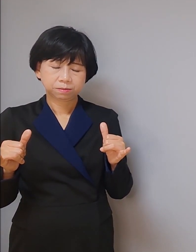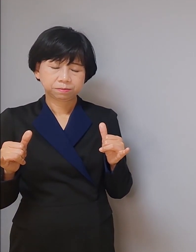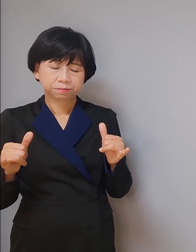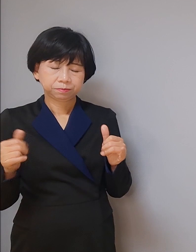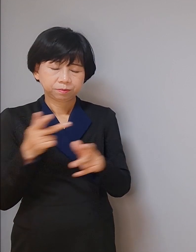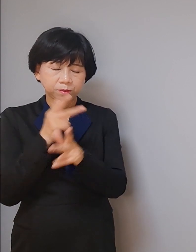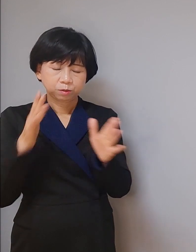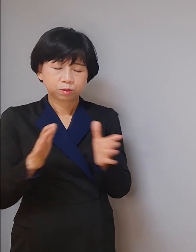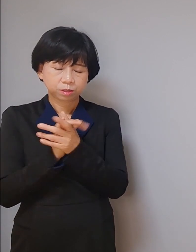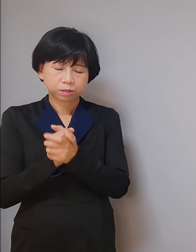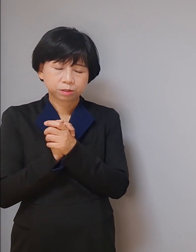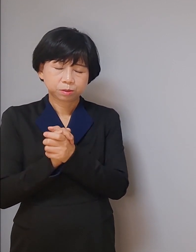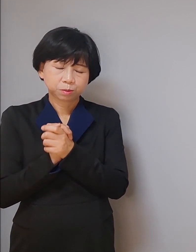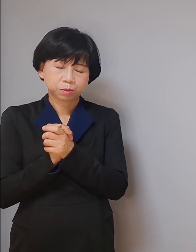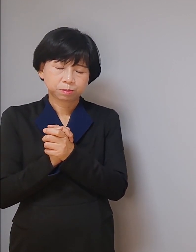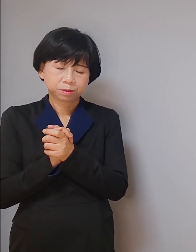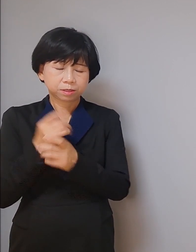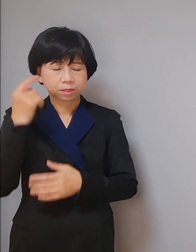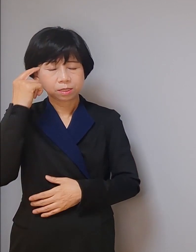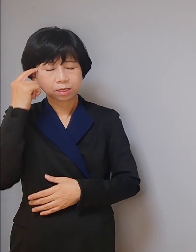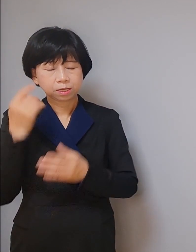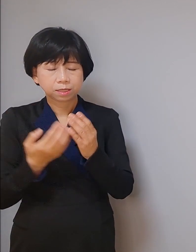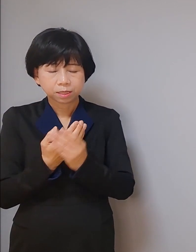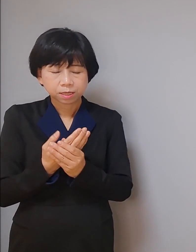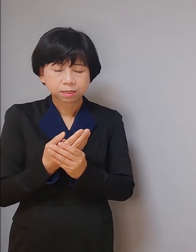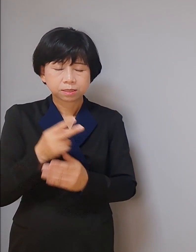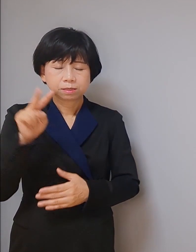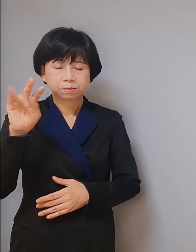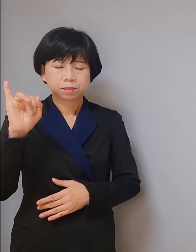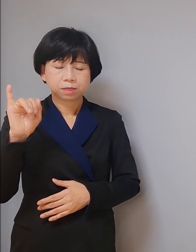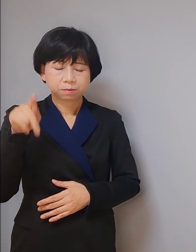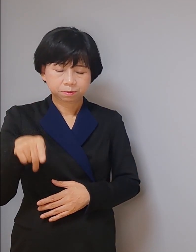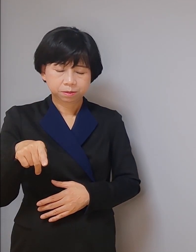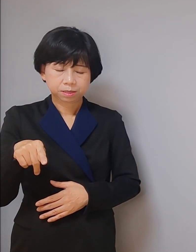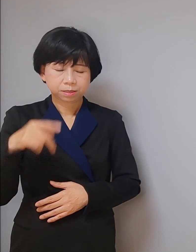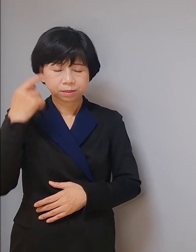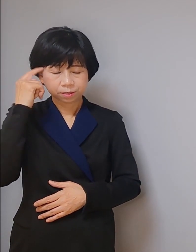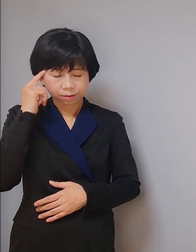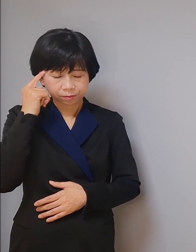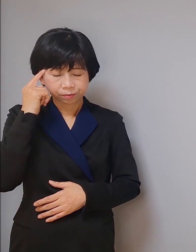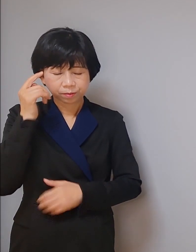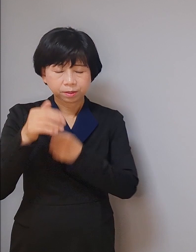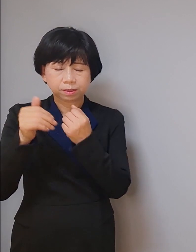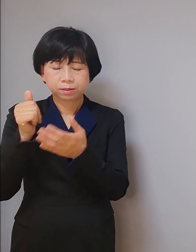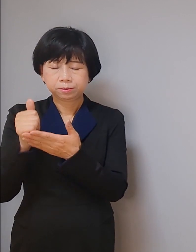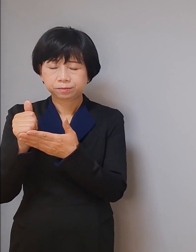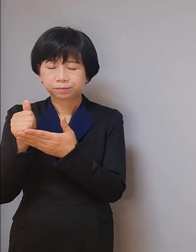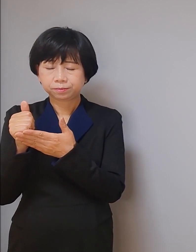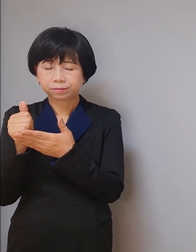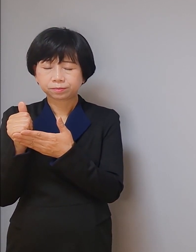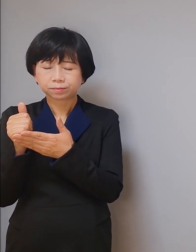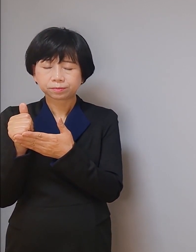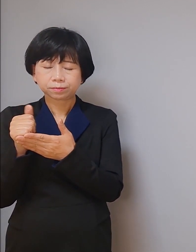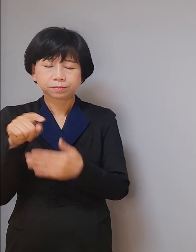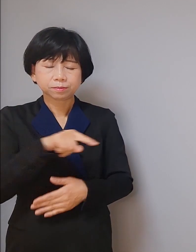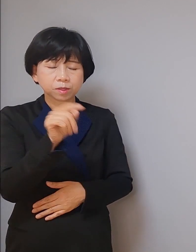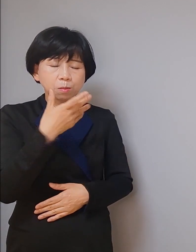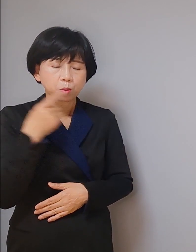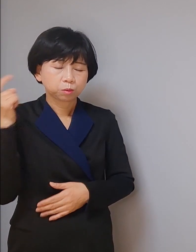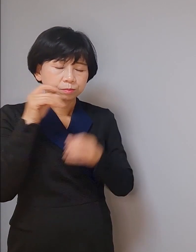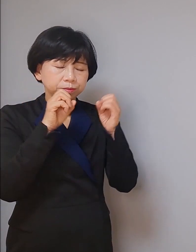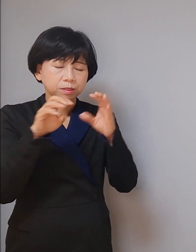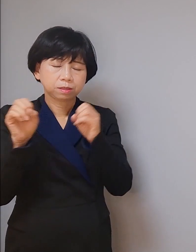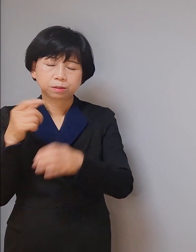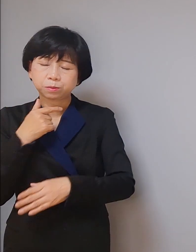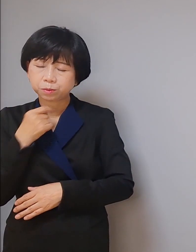동안 기도하면서 떠올랐던 그 VIP들을 좀 생각하면서 하나님, 이들에게 복음을 전하기를